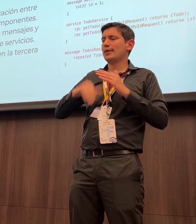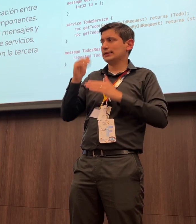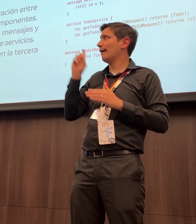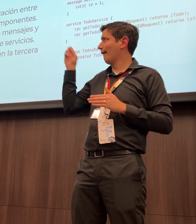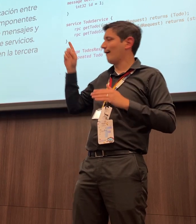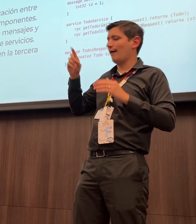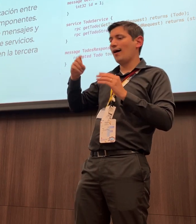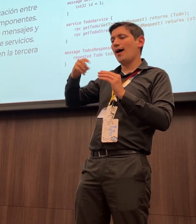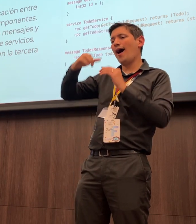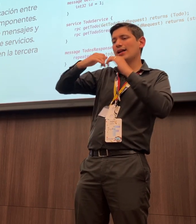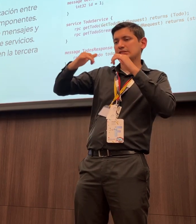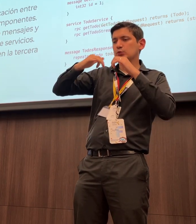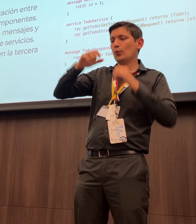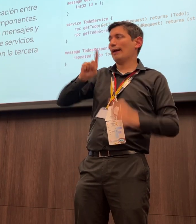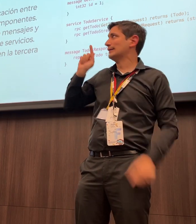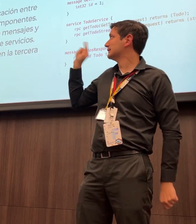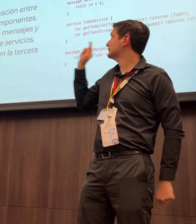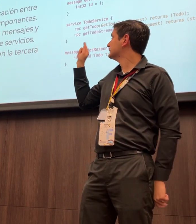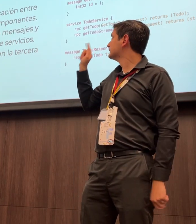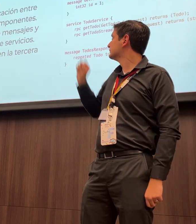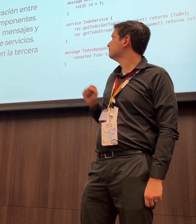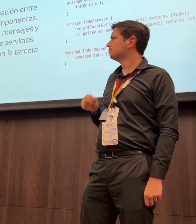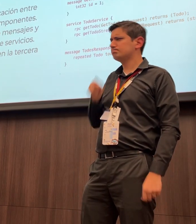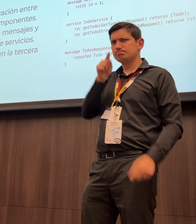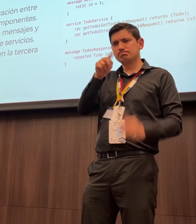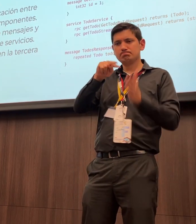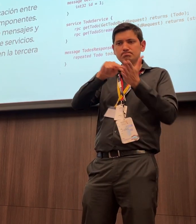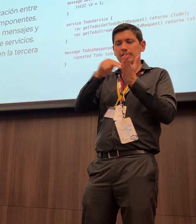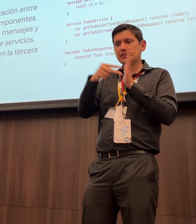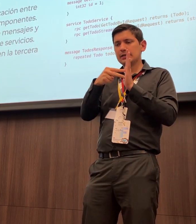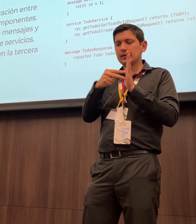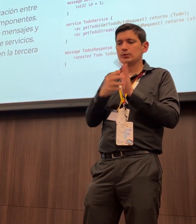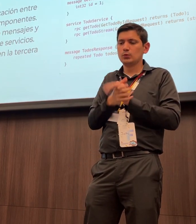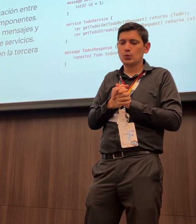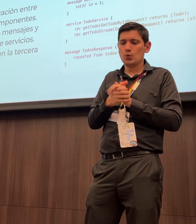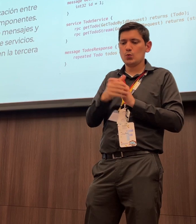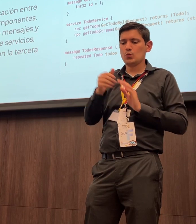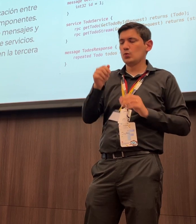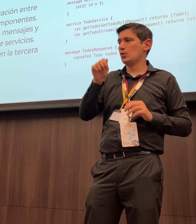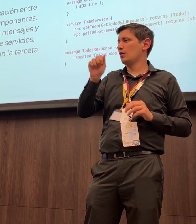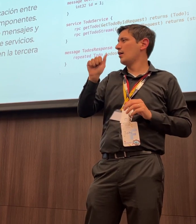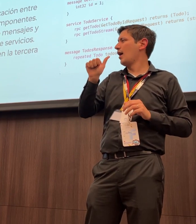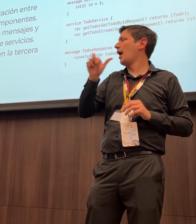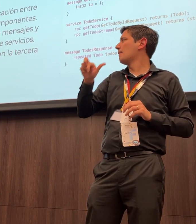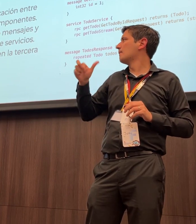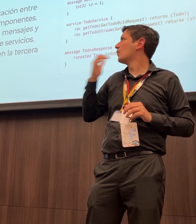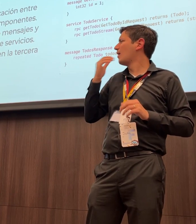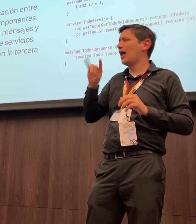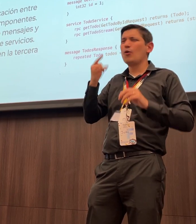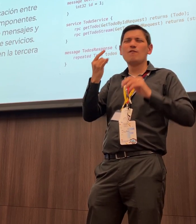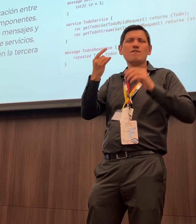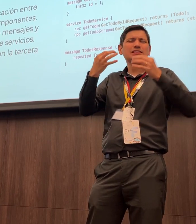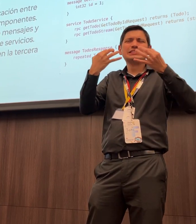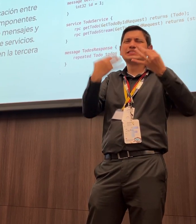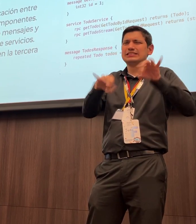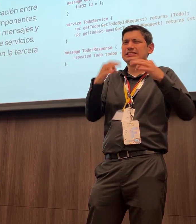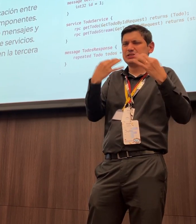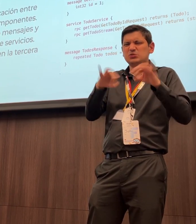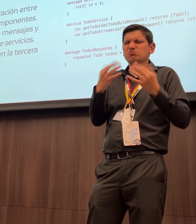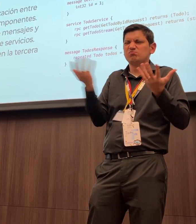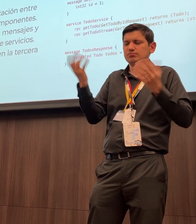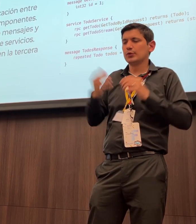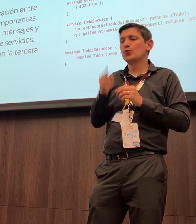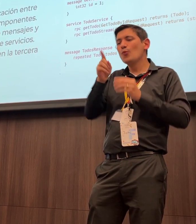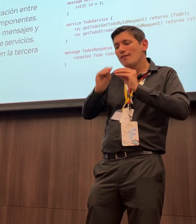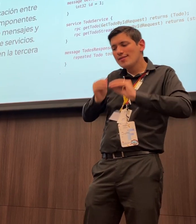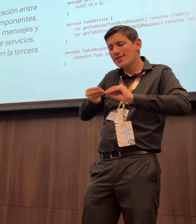archivo. Nosotros estamos, por ejemplo, definiendo una to-do app, por ejemplo, algo muy básico, y lo que tenemos que hacer